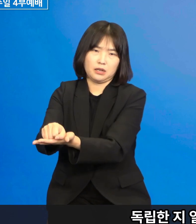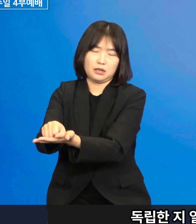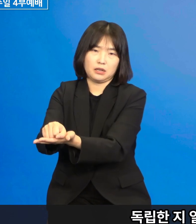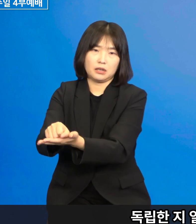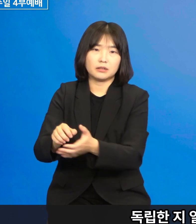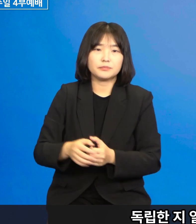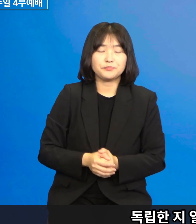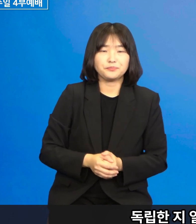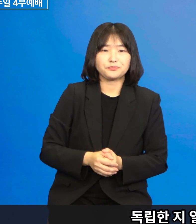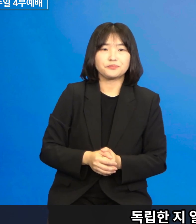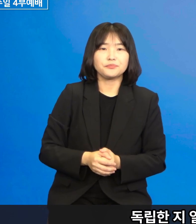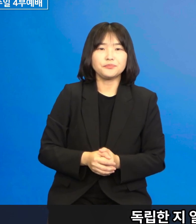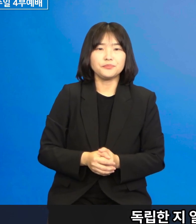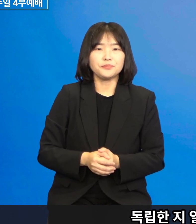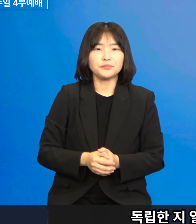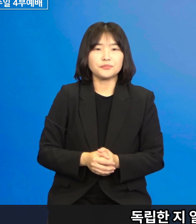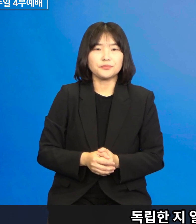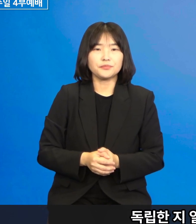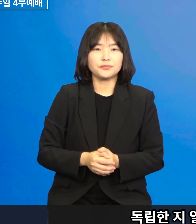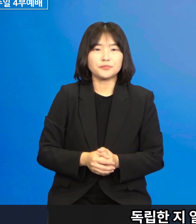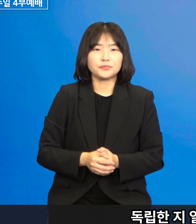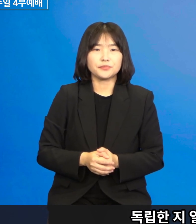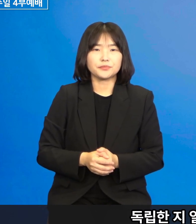지 얼마 되지 않았어요.